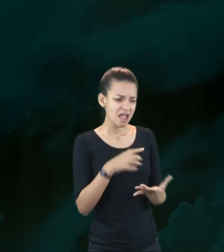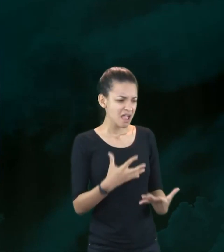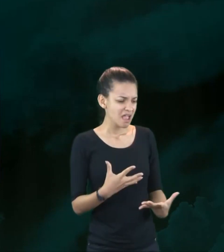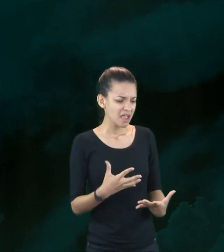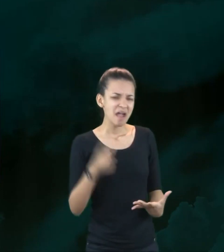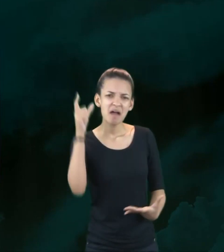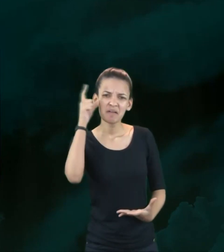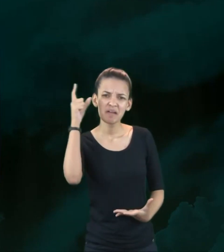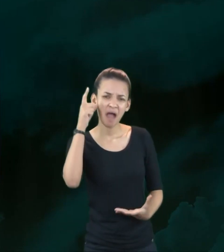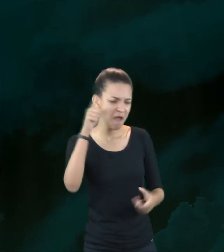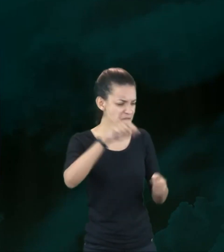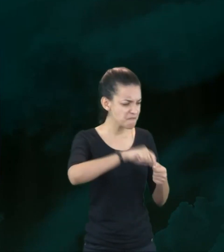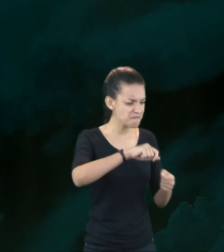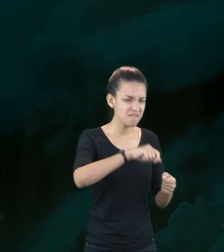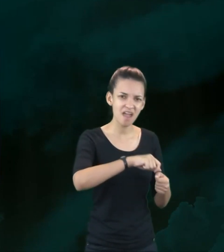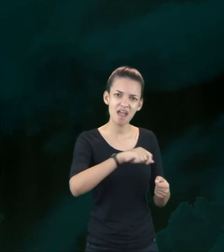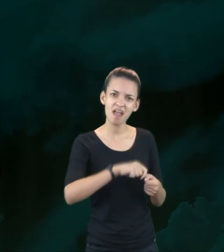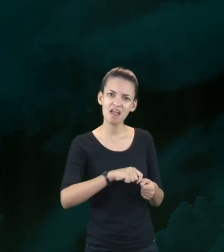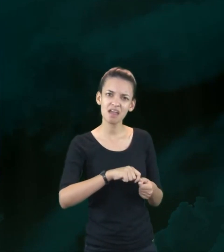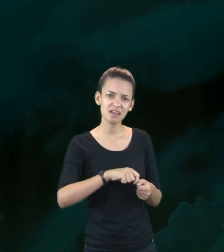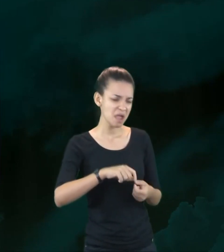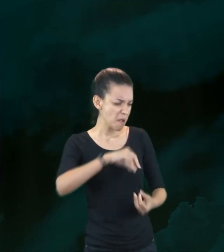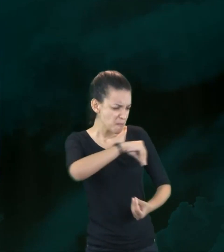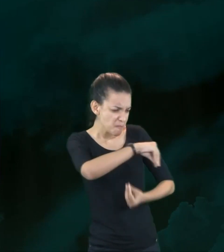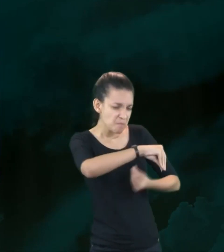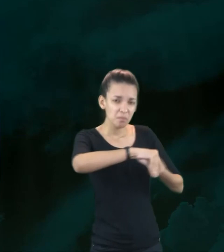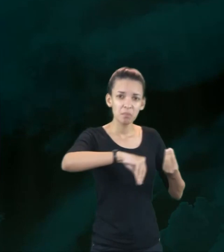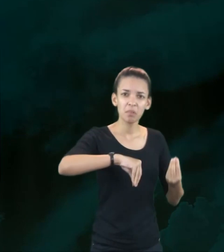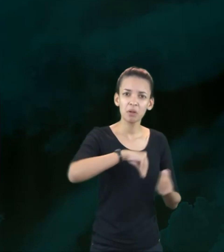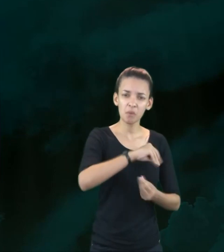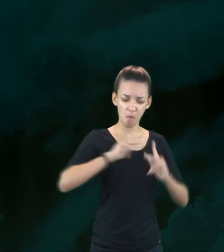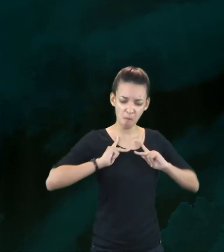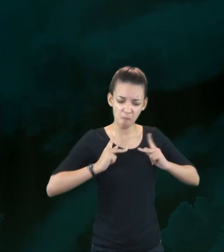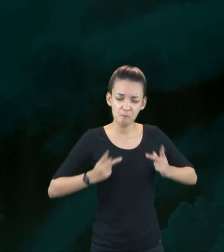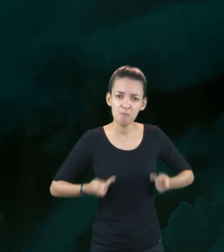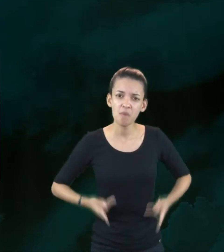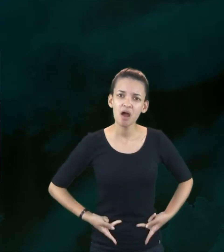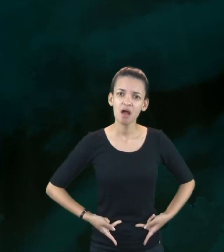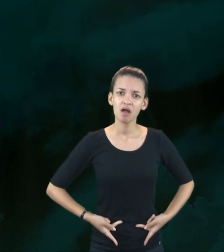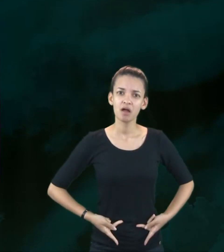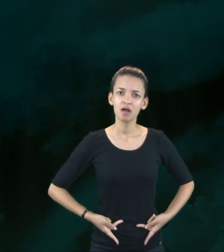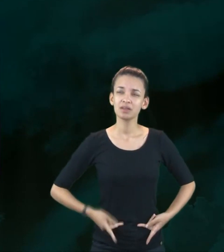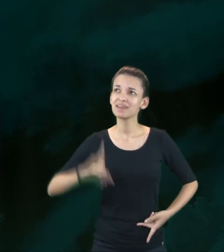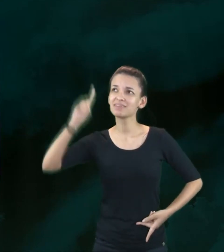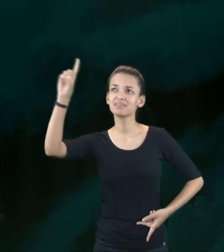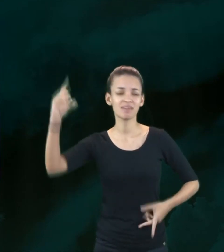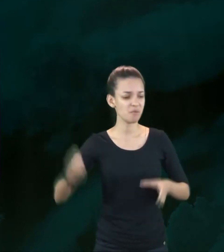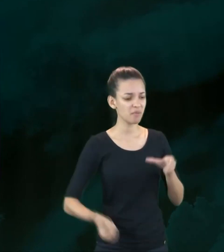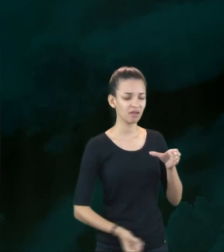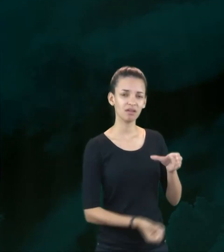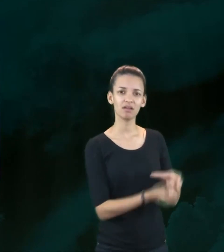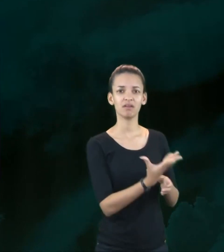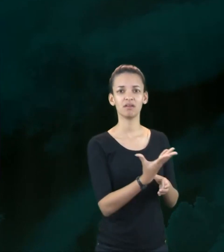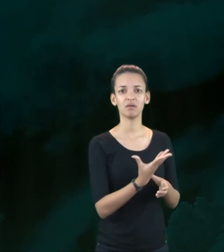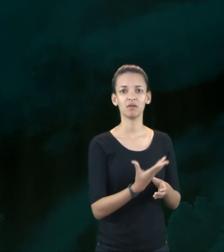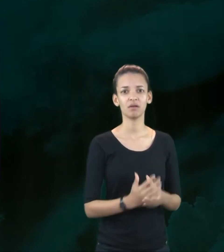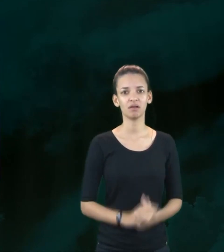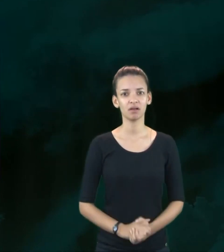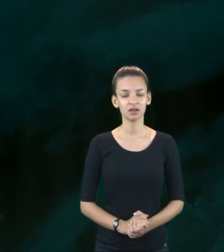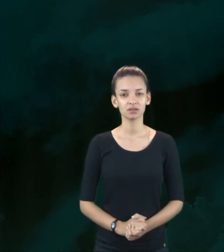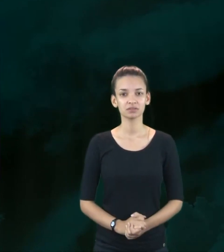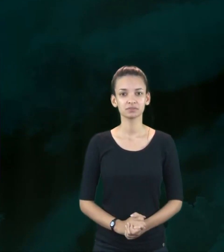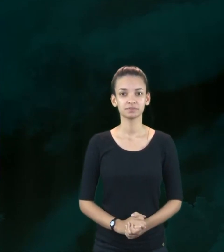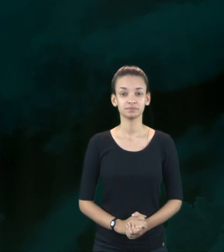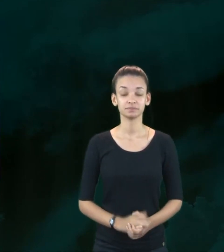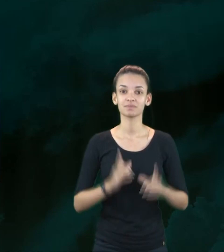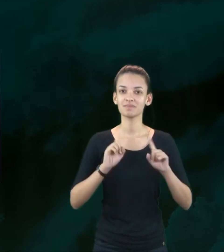foi feito para misturar, contaminar até mesmo a criação do homem, da raça humana. Mas